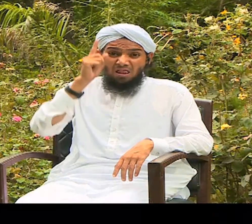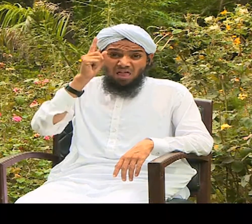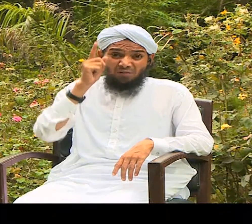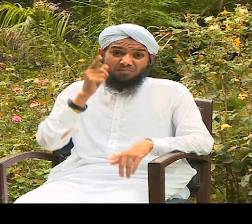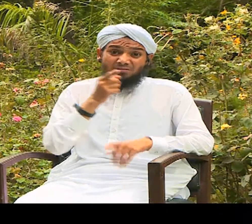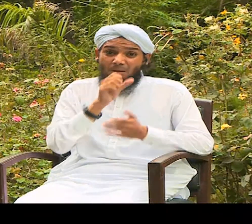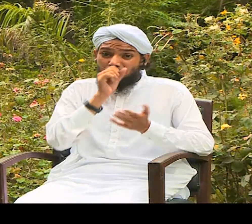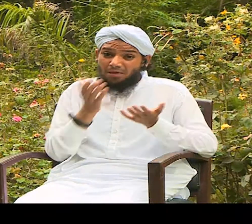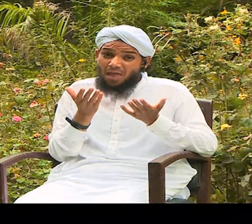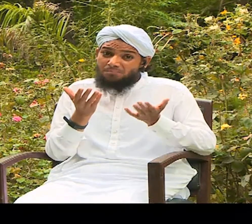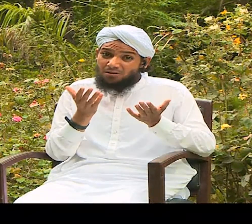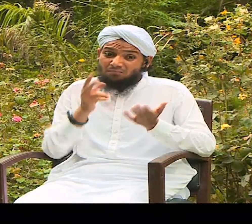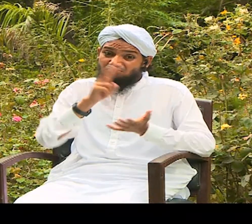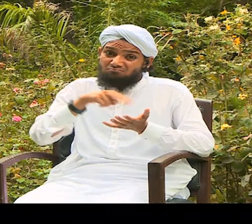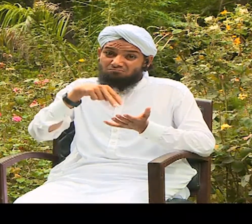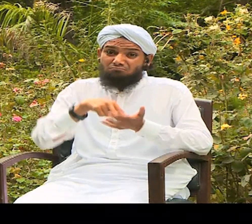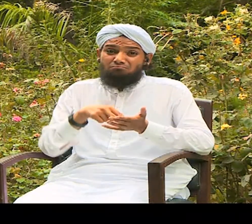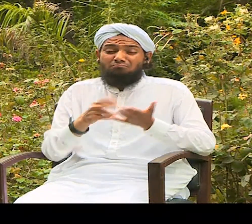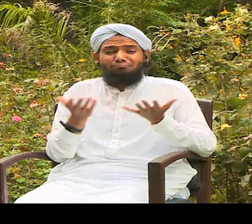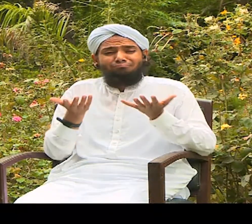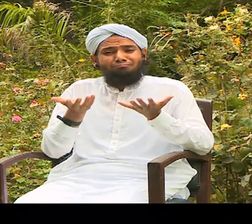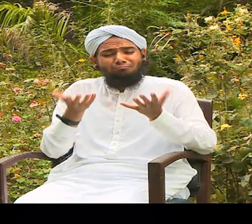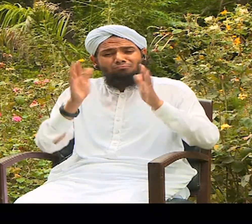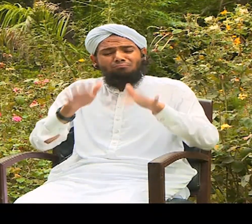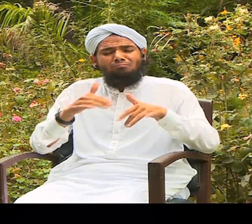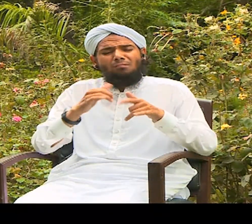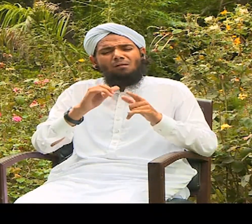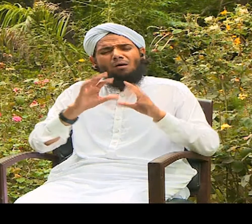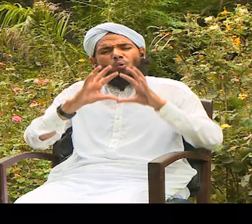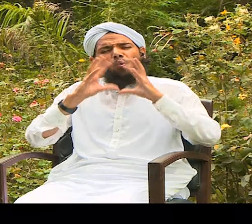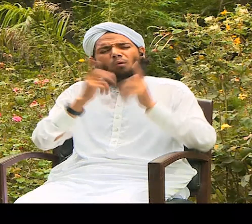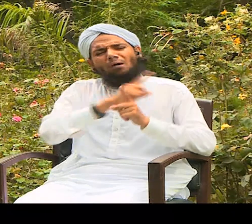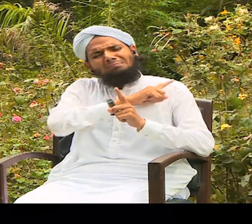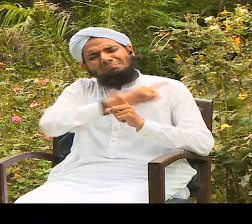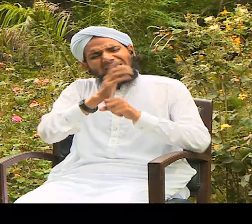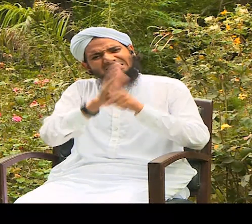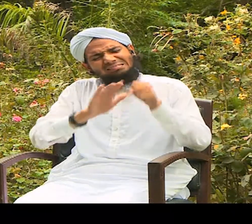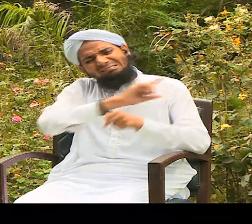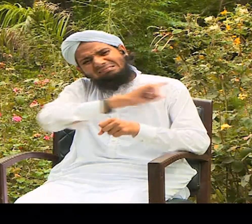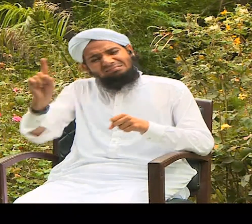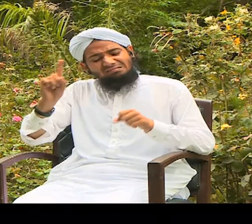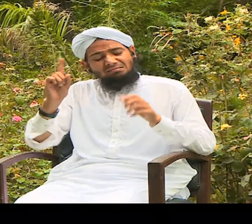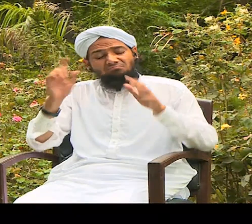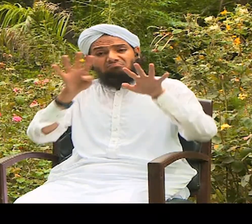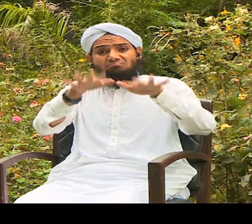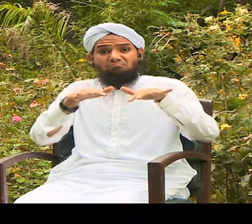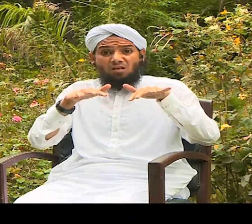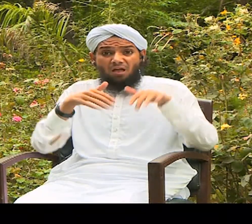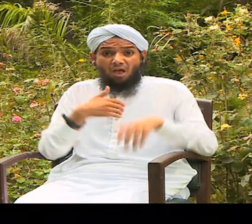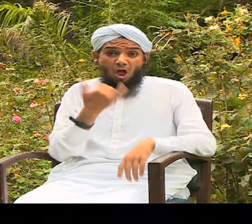اللہ پاک بروز قیامت میدان محشر میں تمام اولین و آخرین کو جمع فرمائے گا، اور اگر کسی سینگ